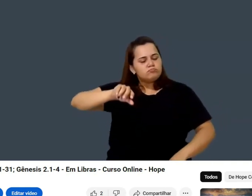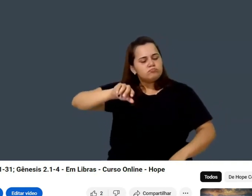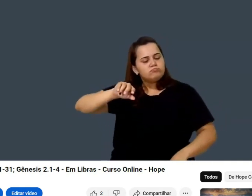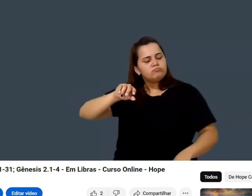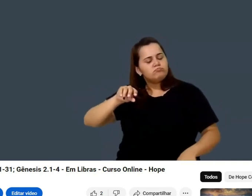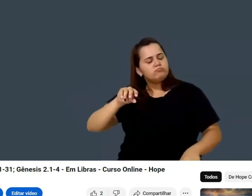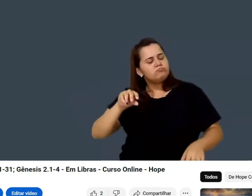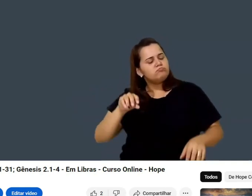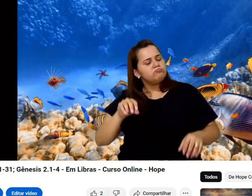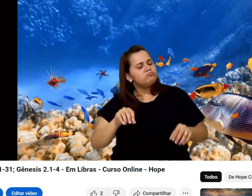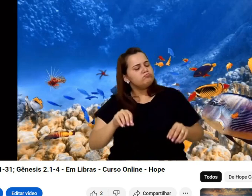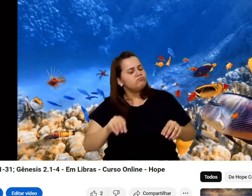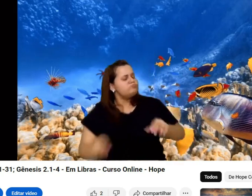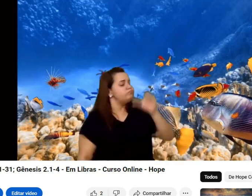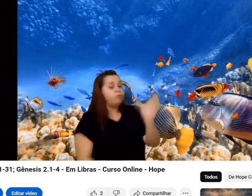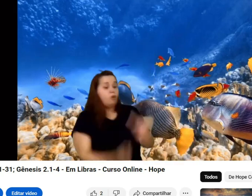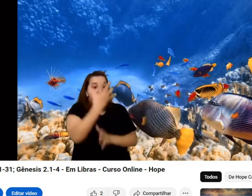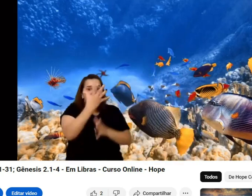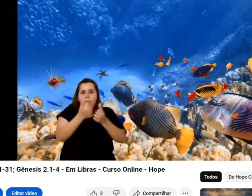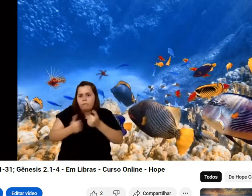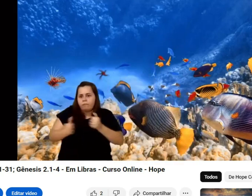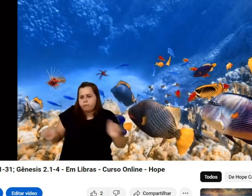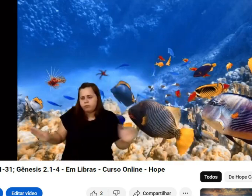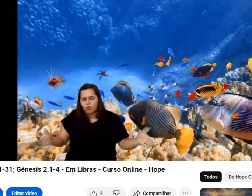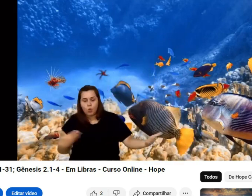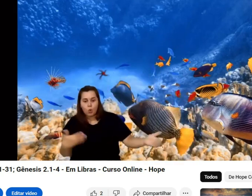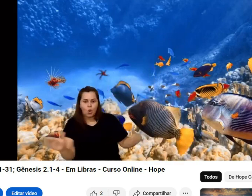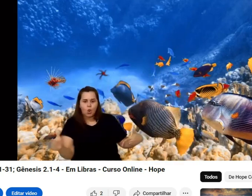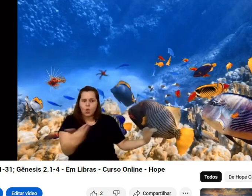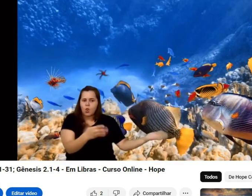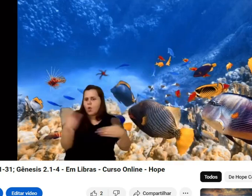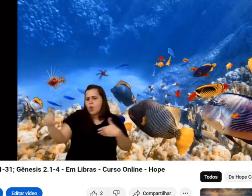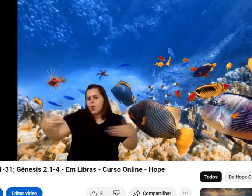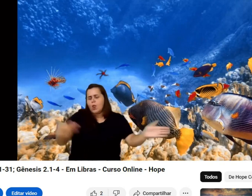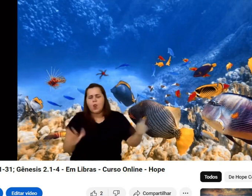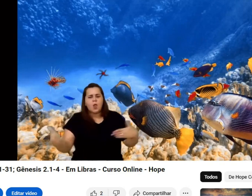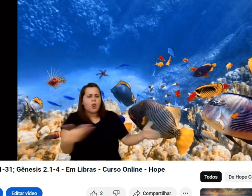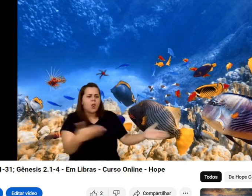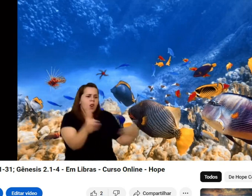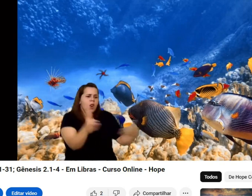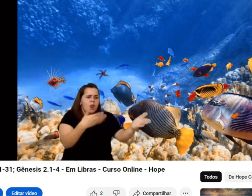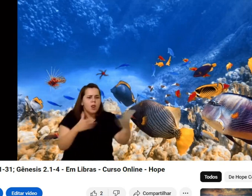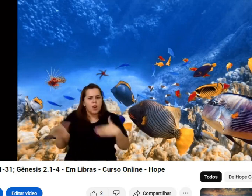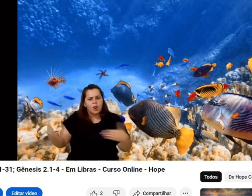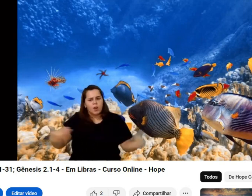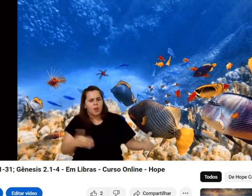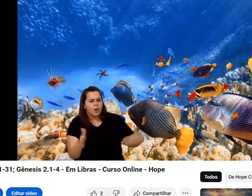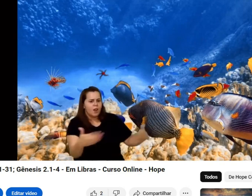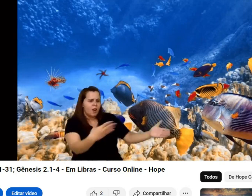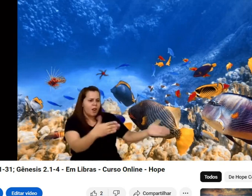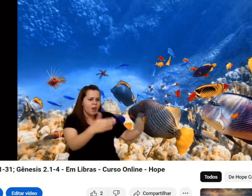diversos animais, peixes, né? Peixes grandes, peixes coloridos,